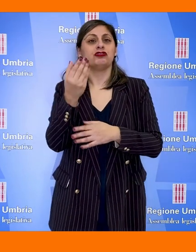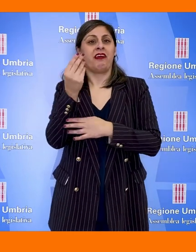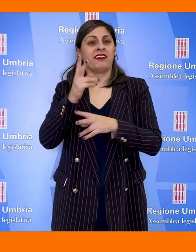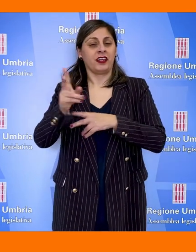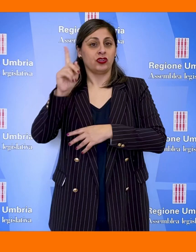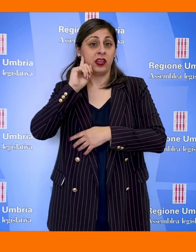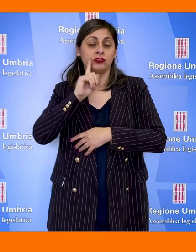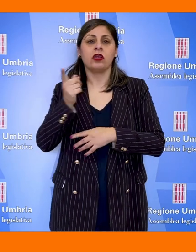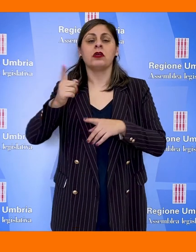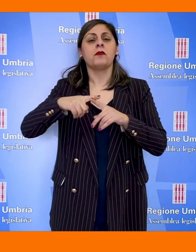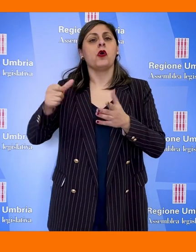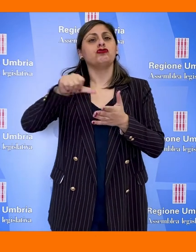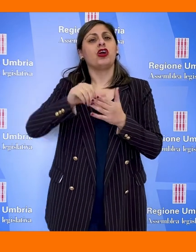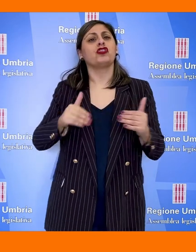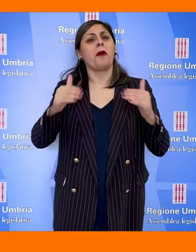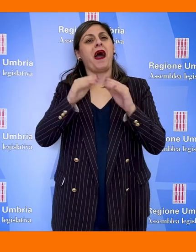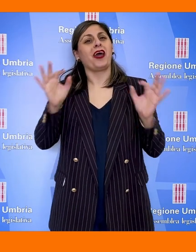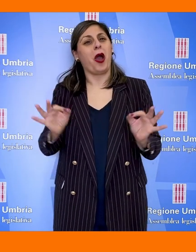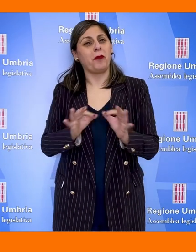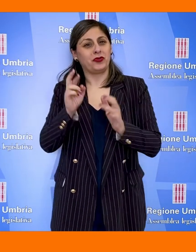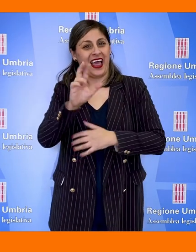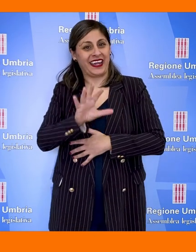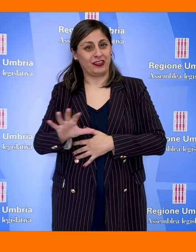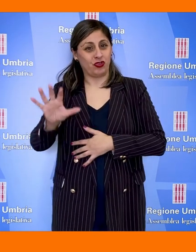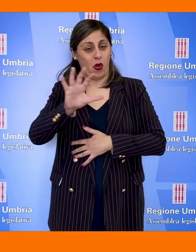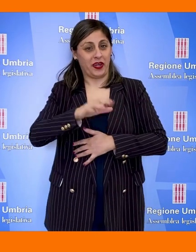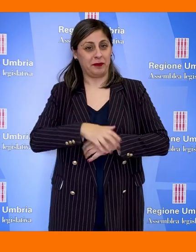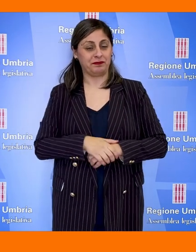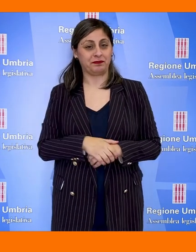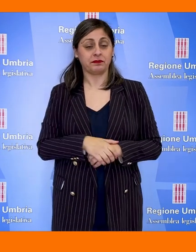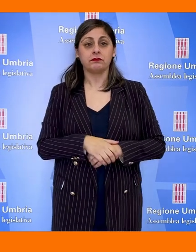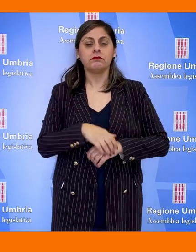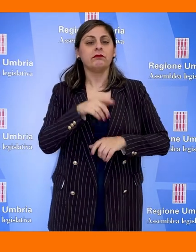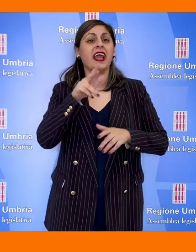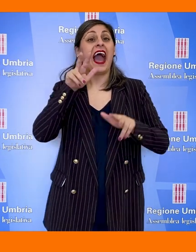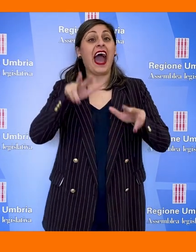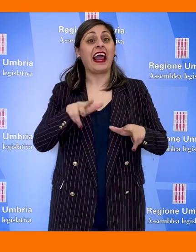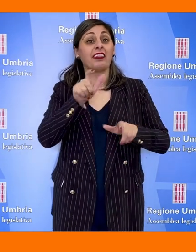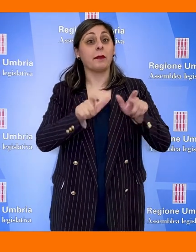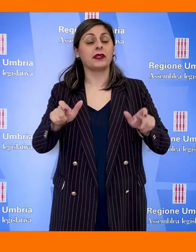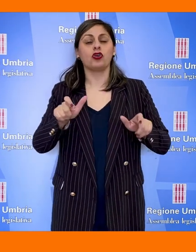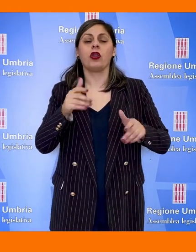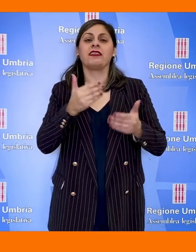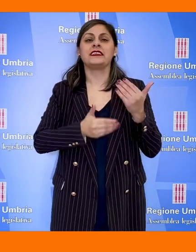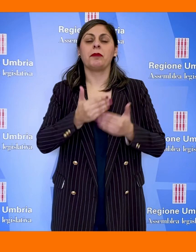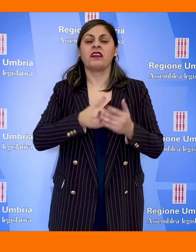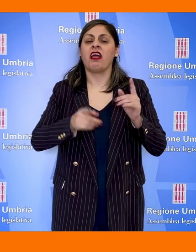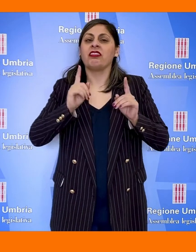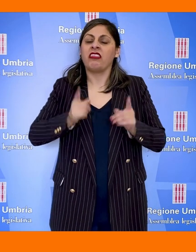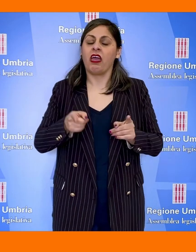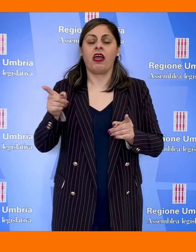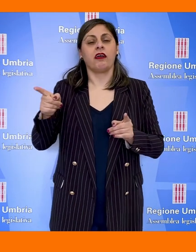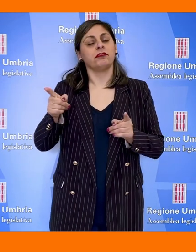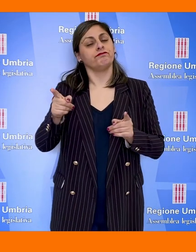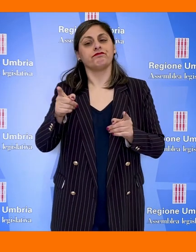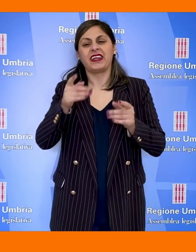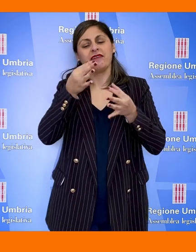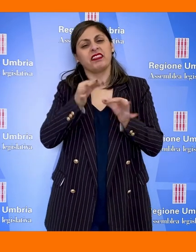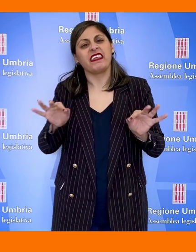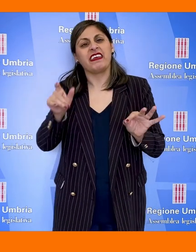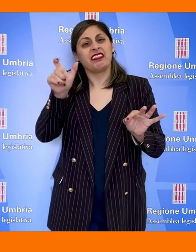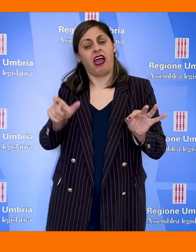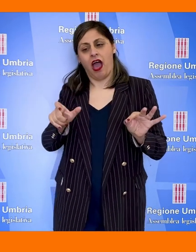FISH, AISM, Ente Nazionale Sordi e del Centro Pari Opportunità della Regione. Il garante delle persone con disabilità dovrà